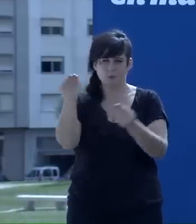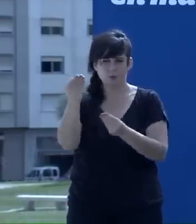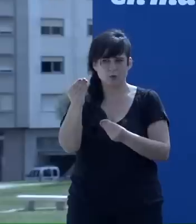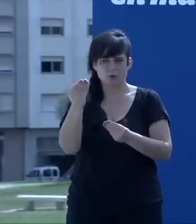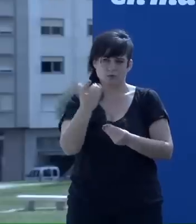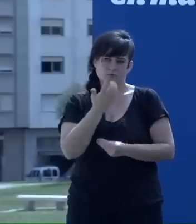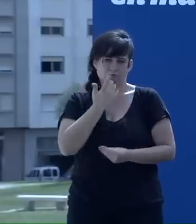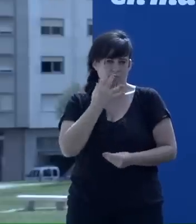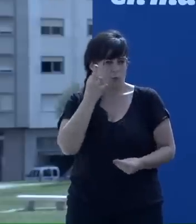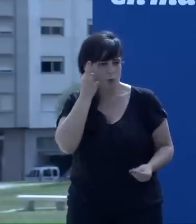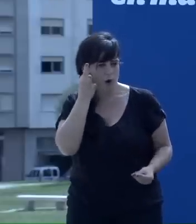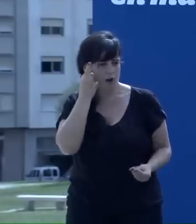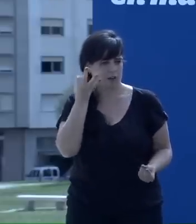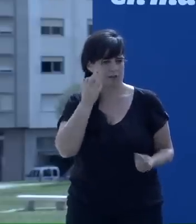mulleres